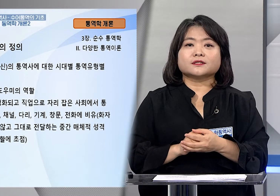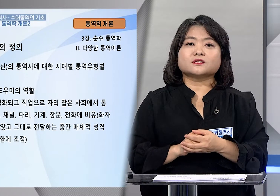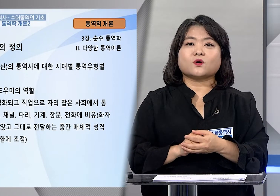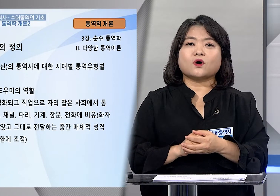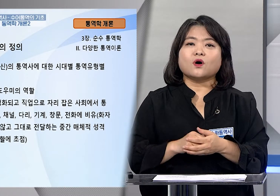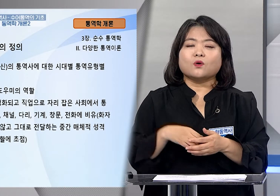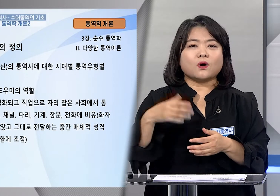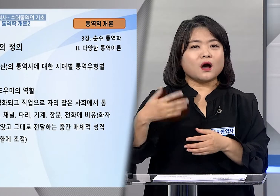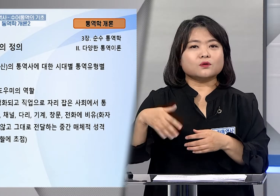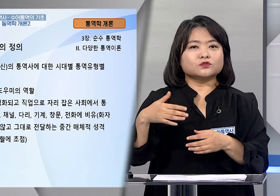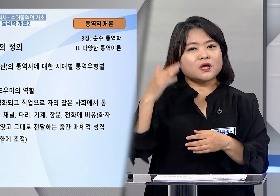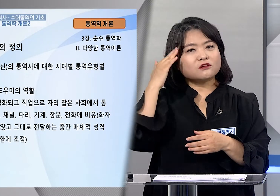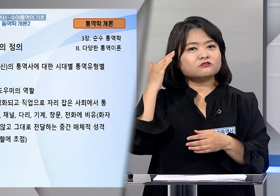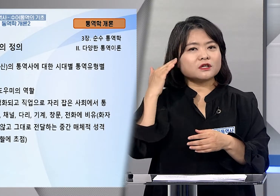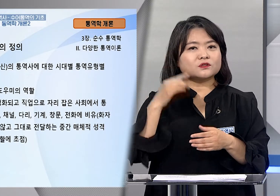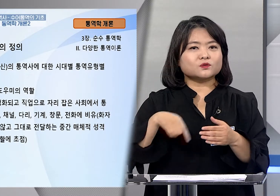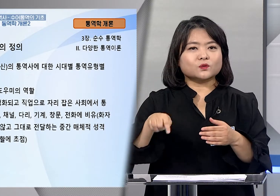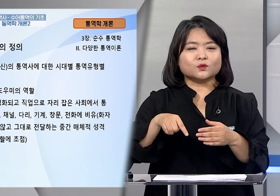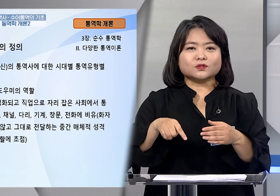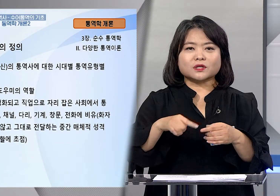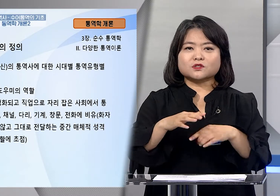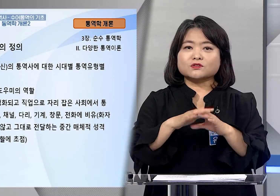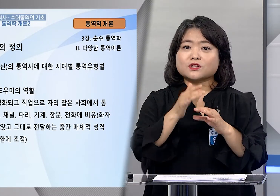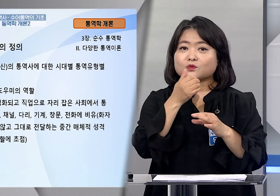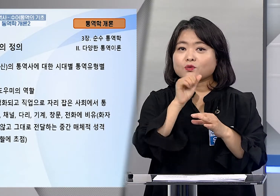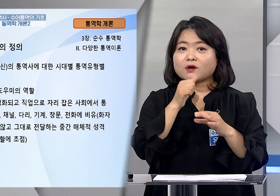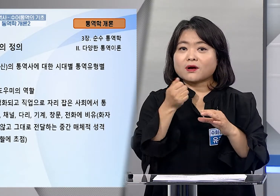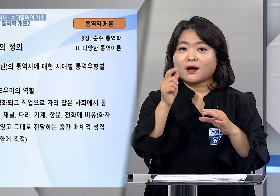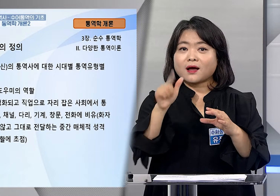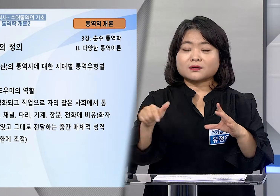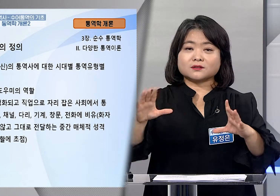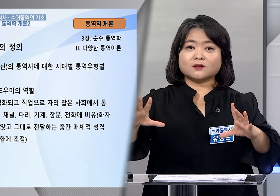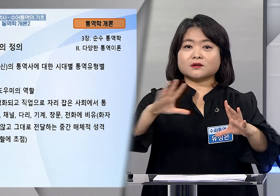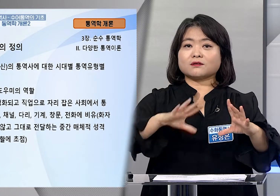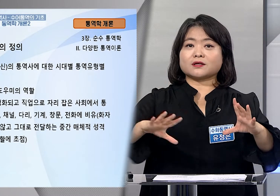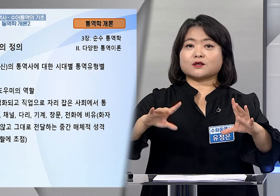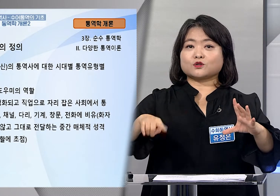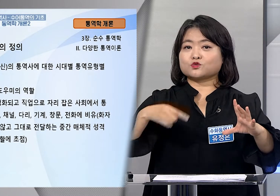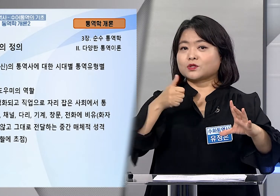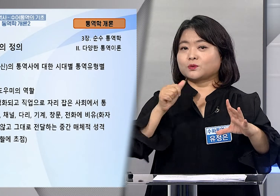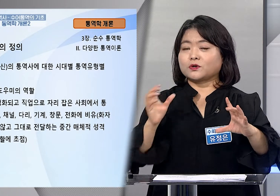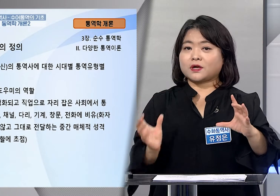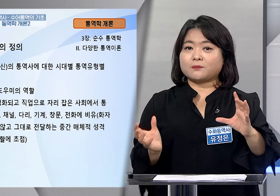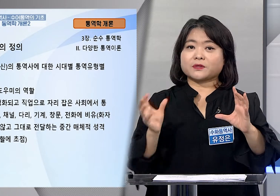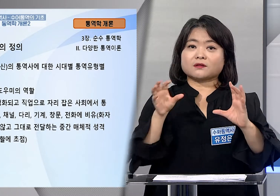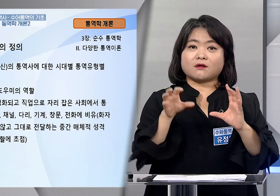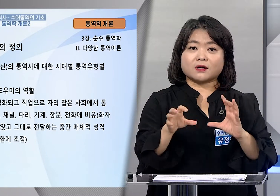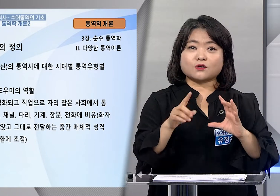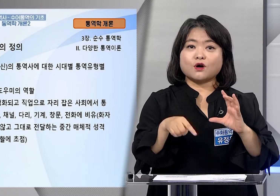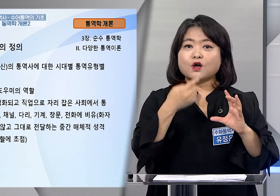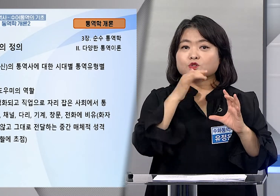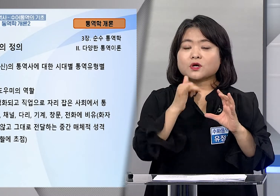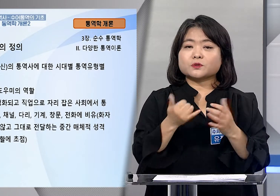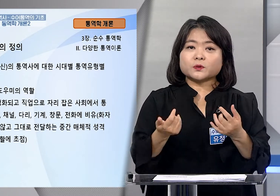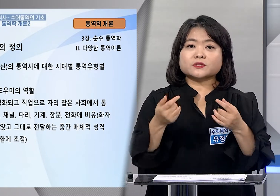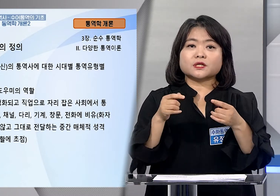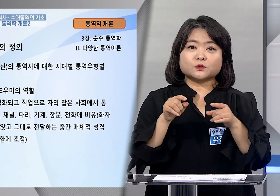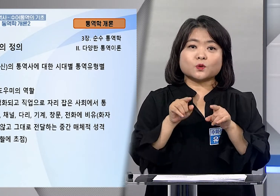그래서 우리 한국에서도 전체 통역학 영역에서 수아 통역이 함께 들어가서 수아 통역사들도